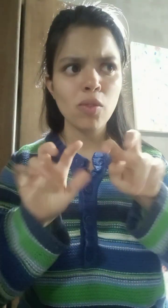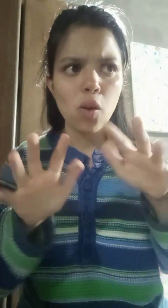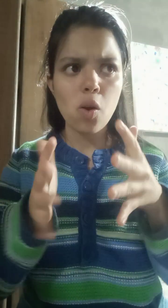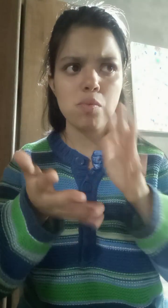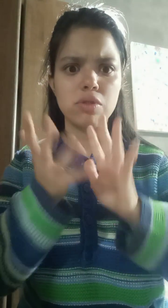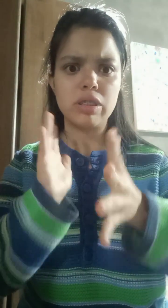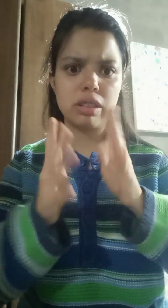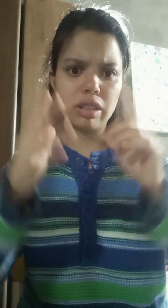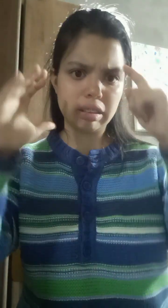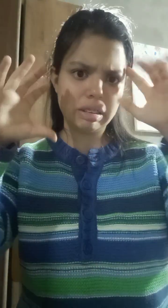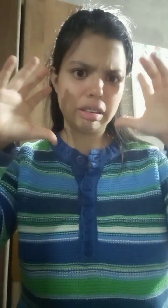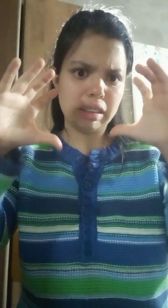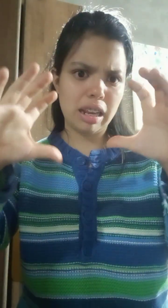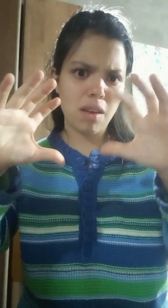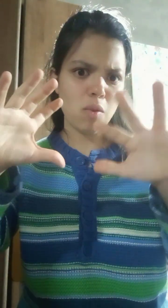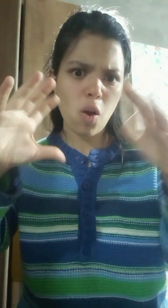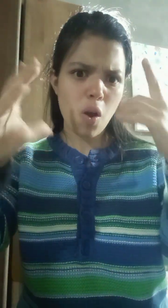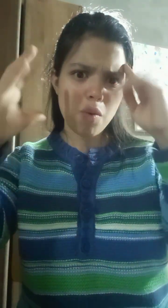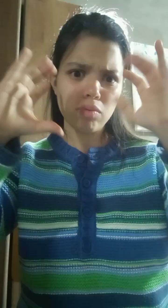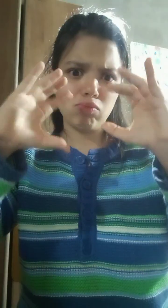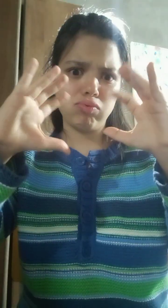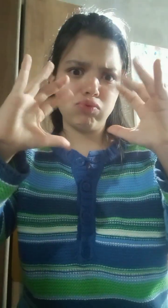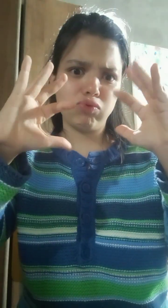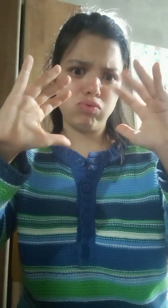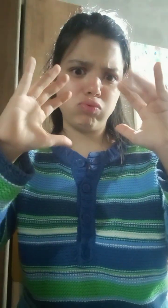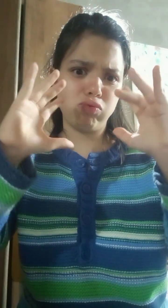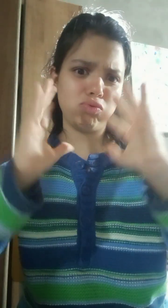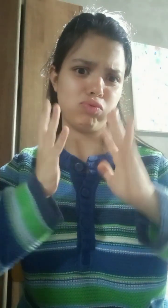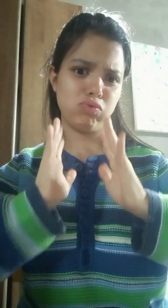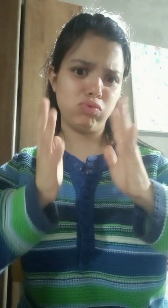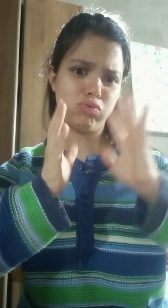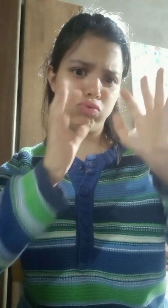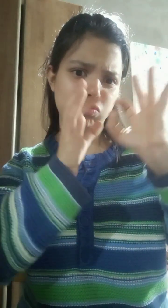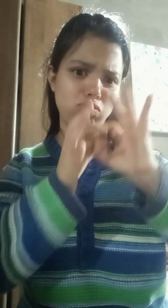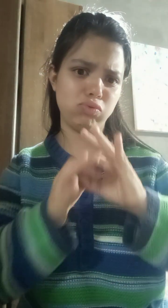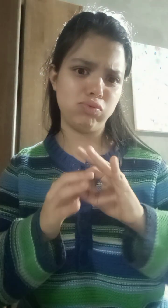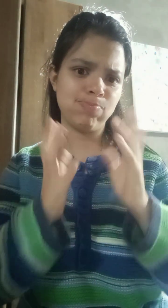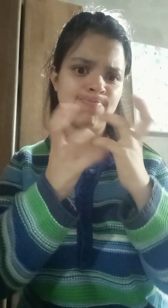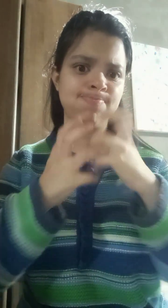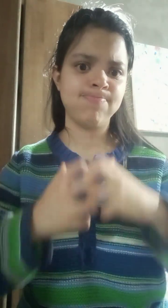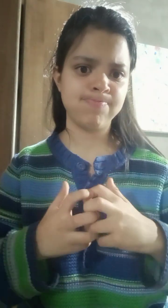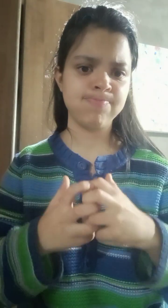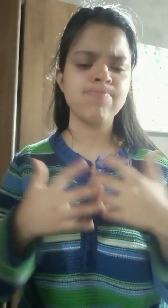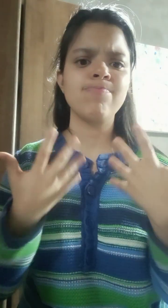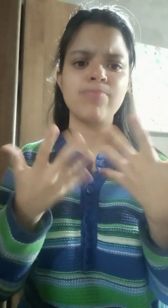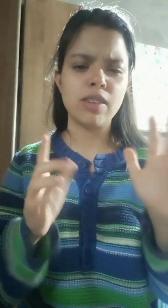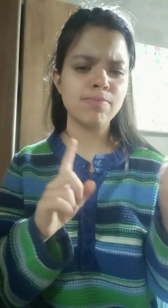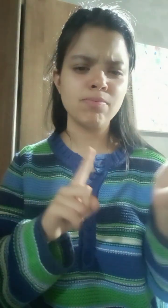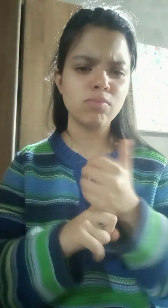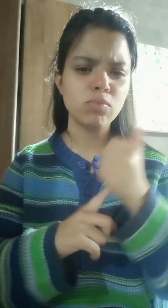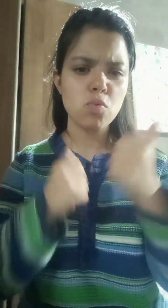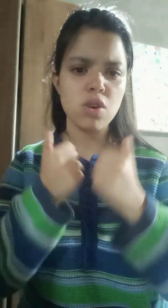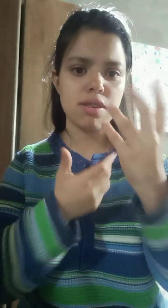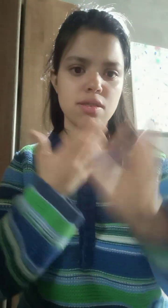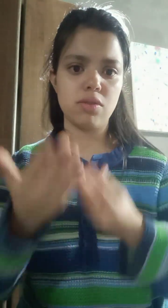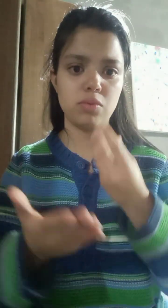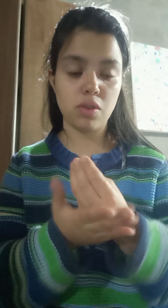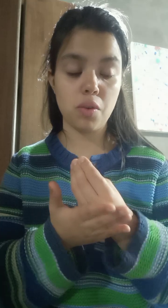también diferencias entre los lenguajes de señas y los lenguajes hablados. Sin embargo, hasta